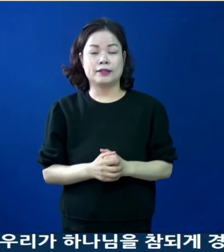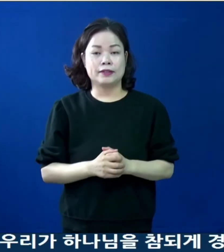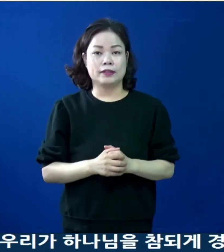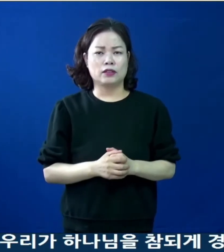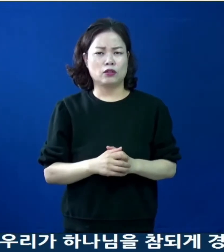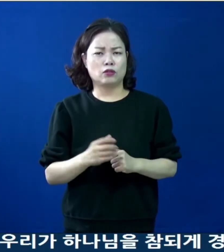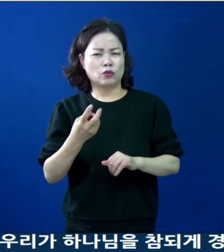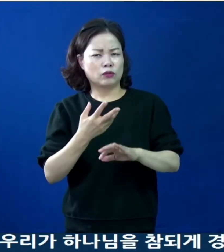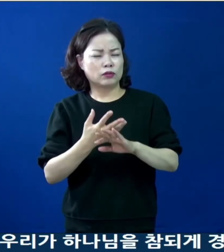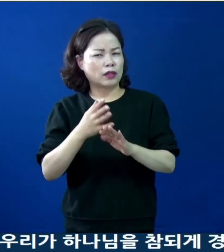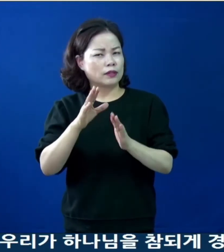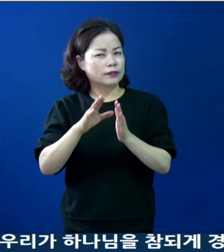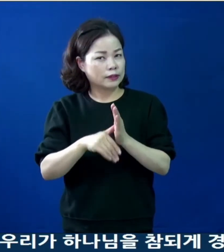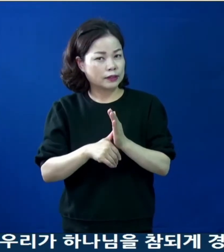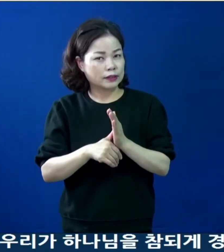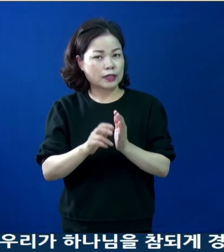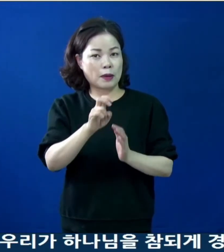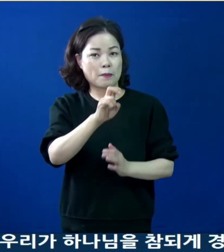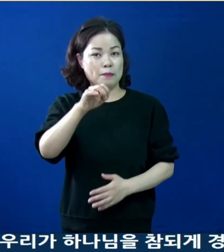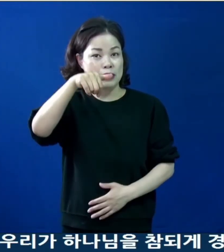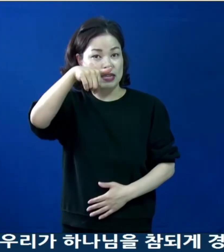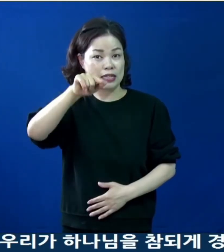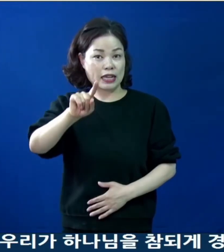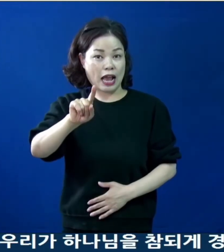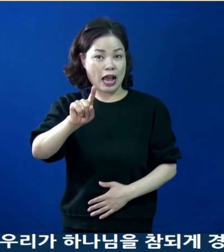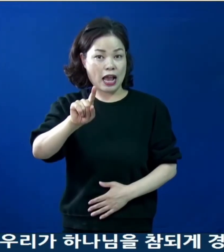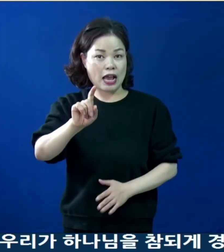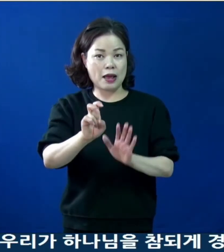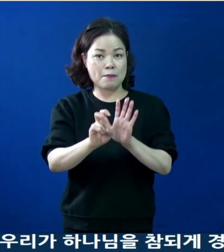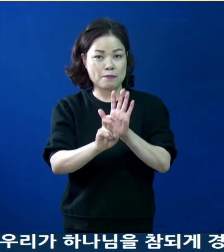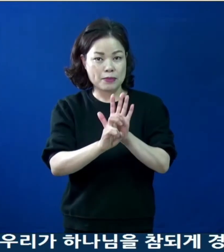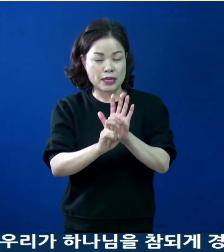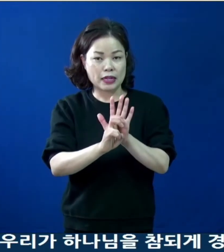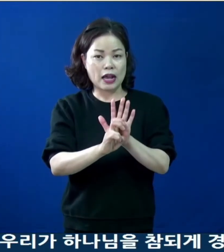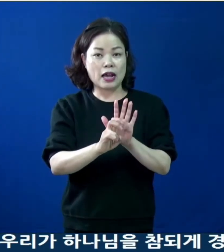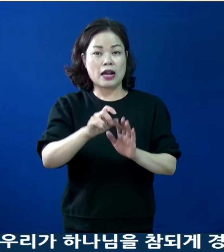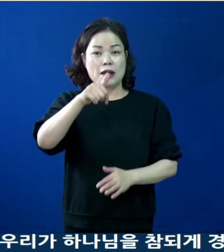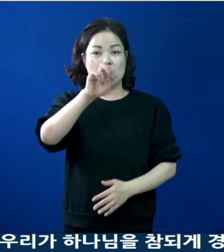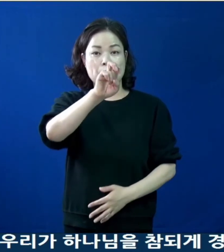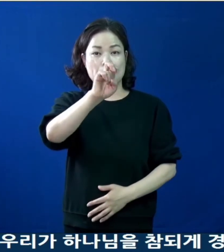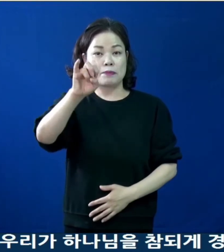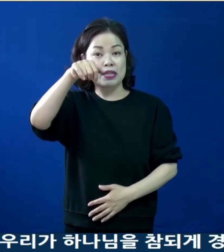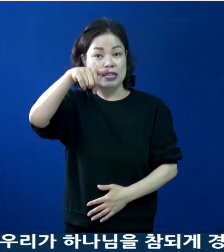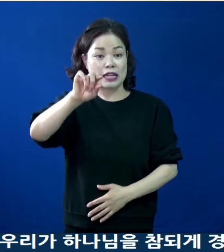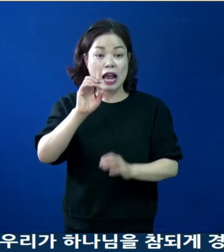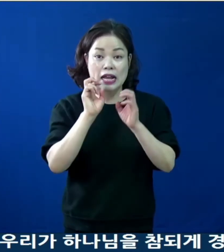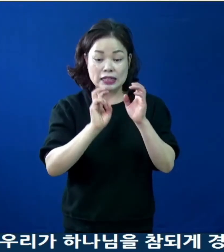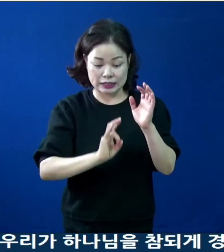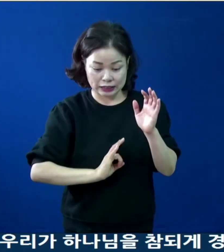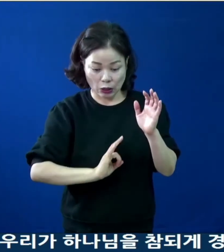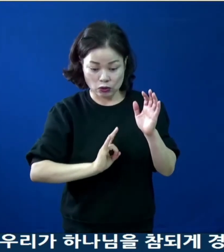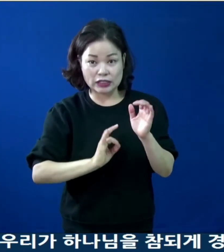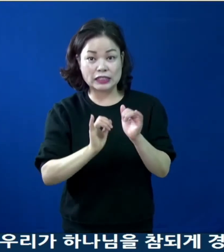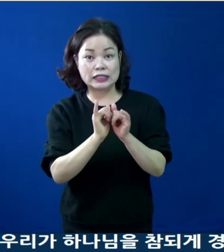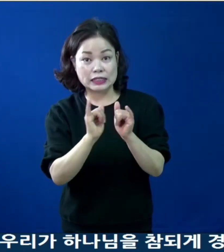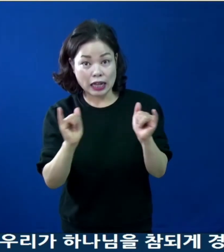또 다른 경우를 살펴봅니다. 미가 선지자입니다. 우리가 미가서를 살펴보는 이유는 미가 선지자가 바로 오늘